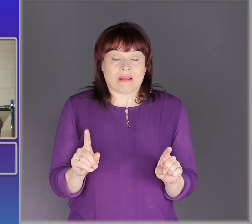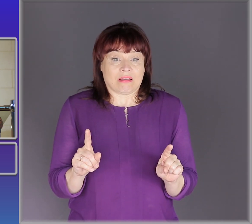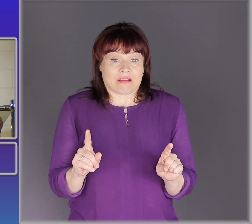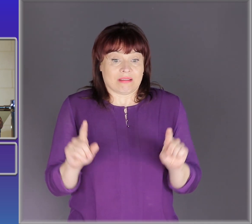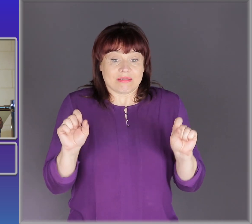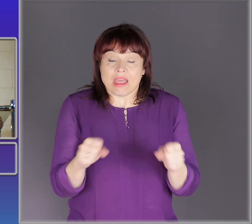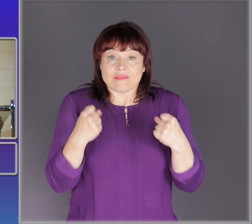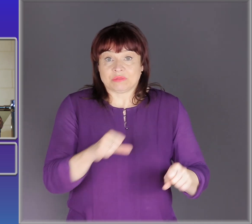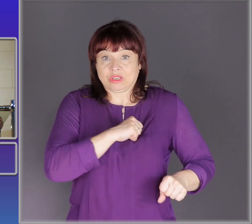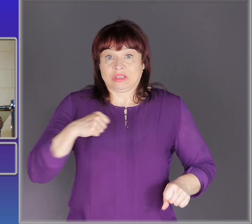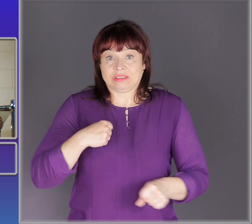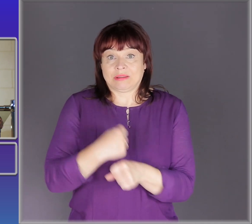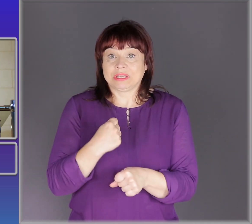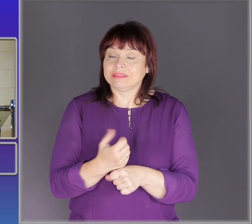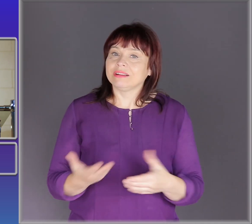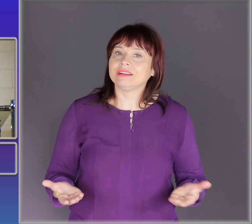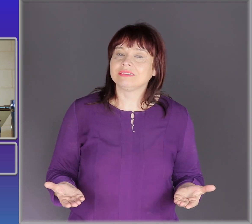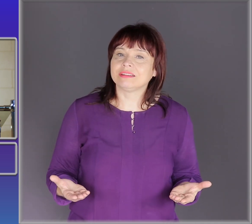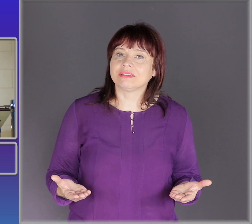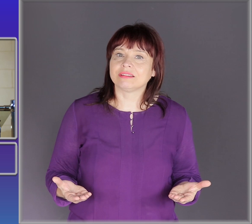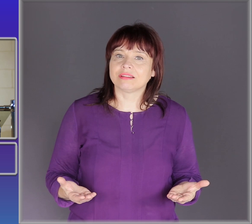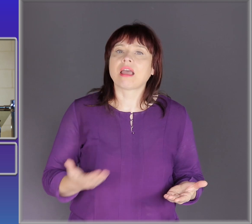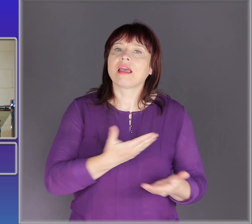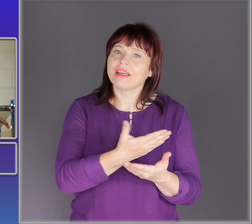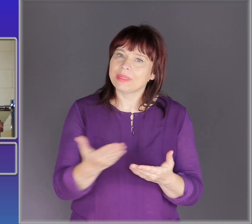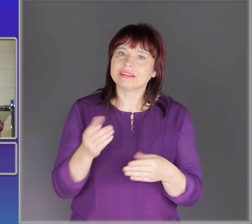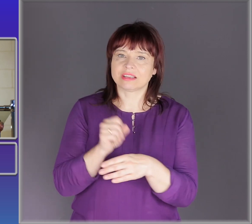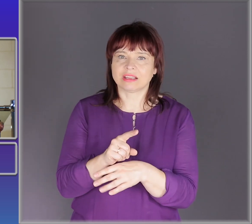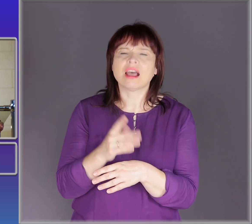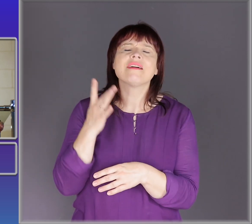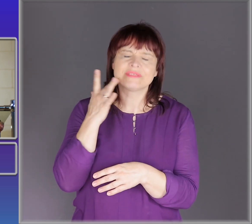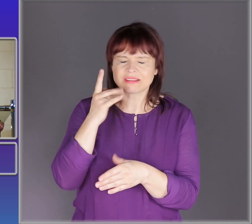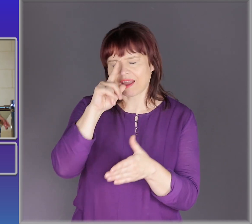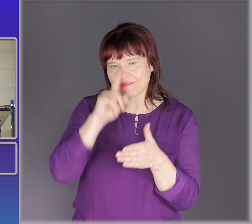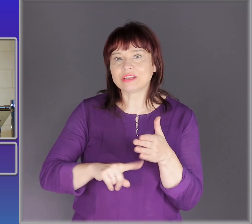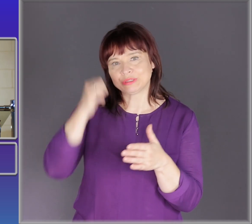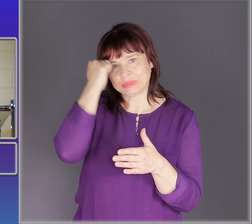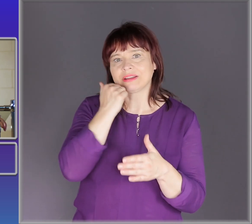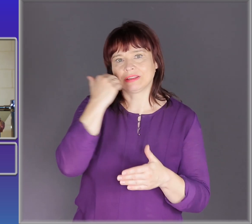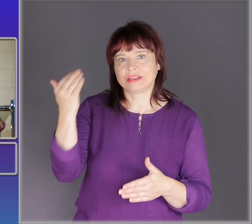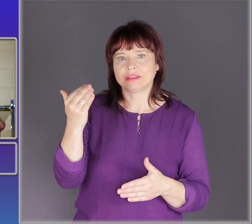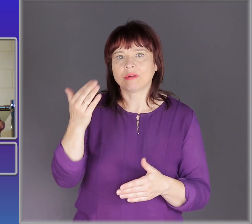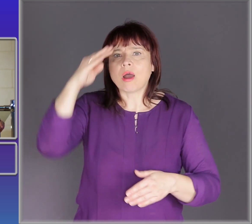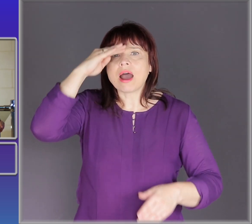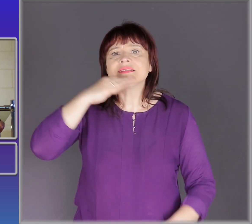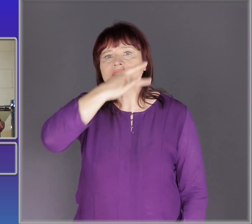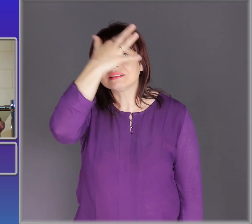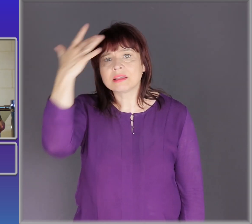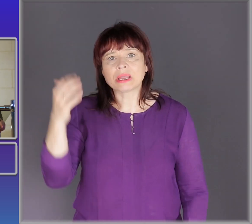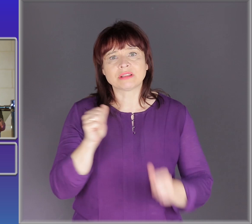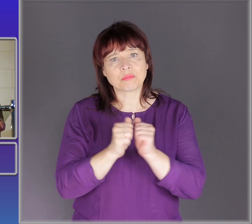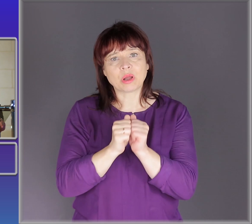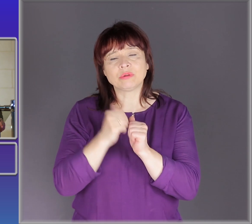назвать божьим чудом наша задача всегда благодарить его отец небесный я молю тебя о